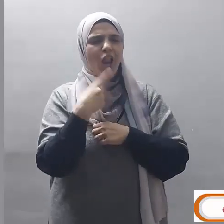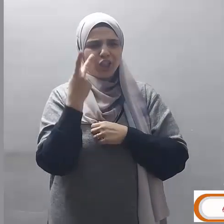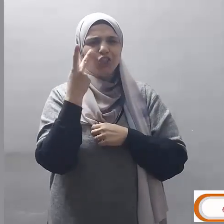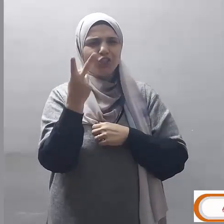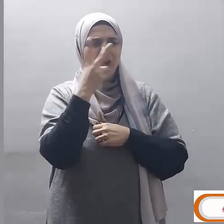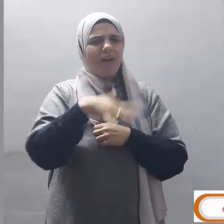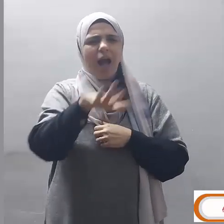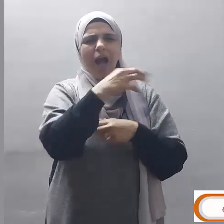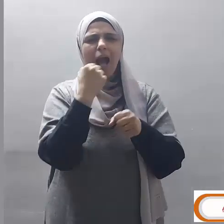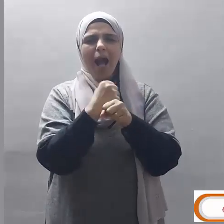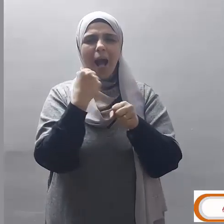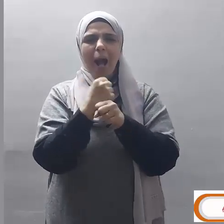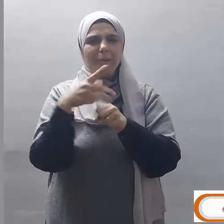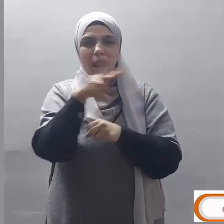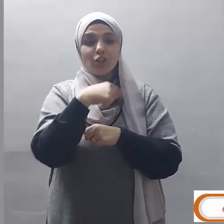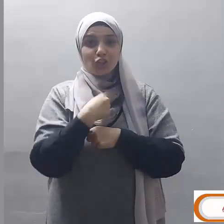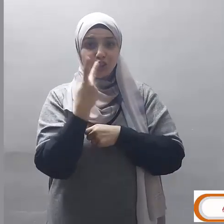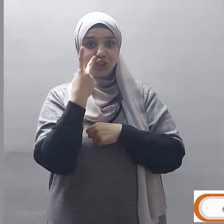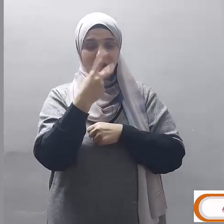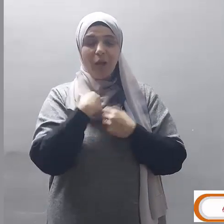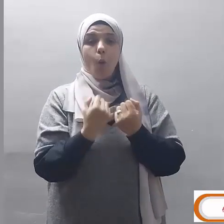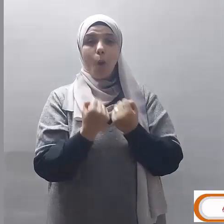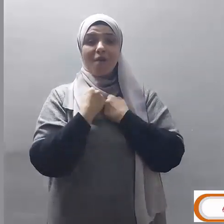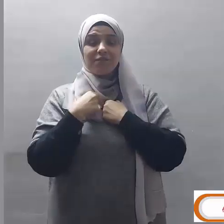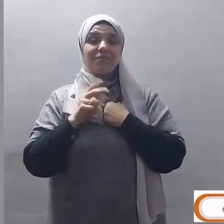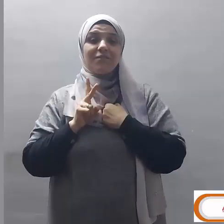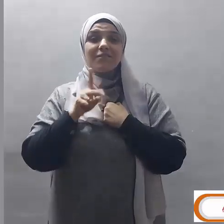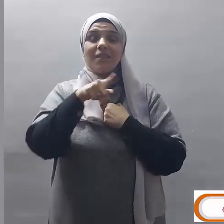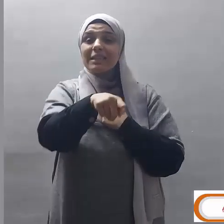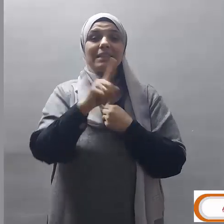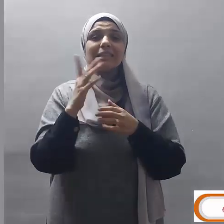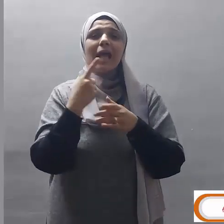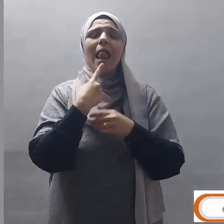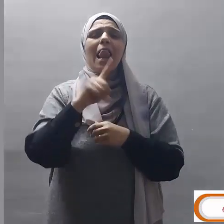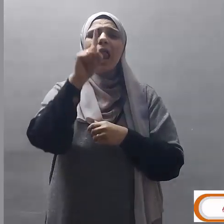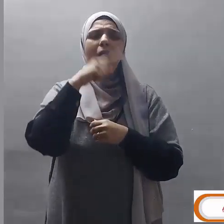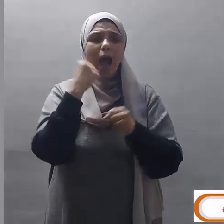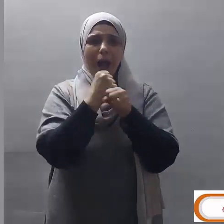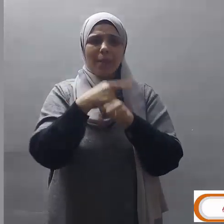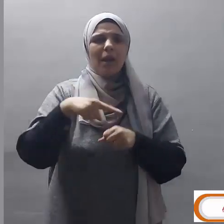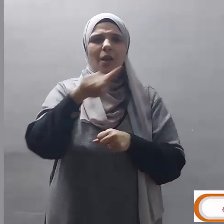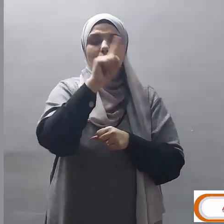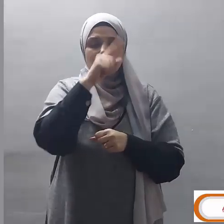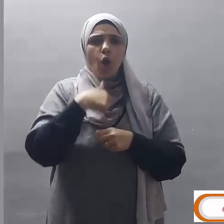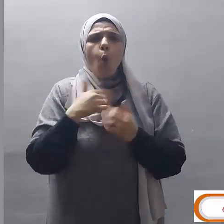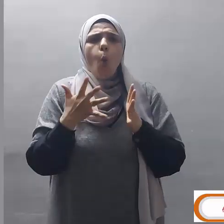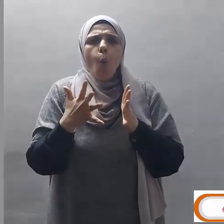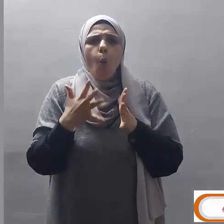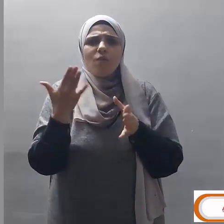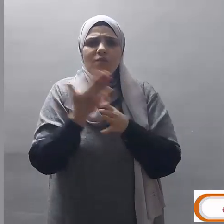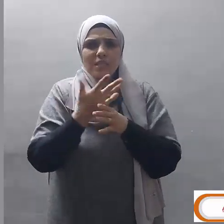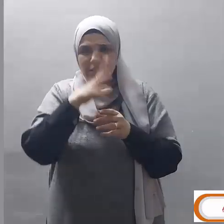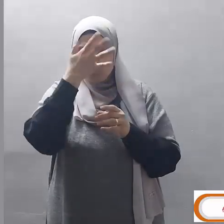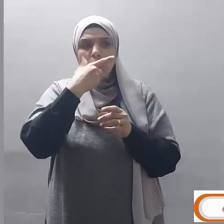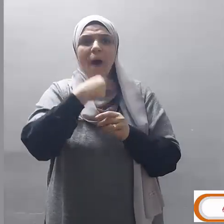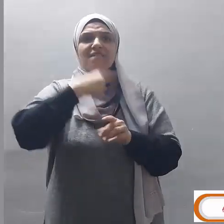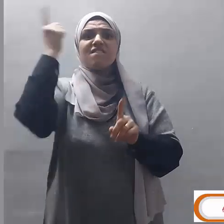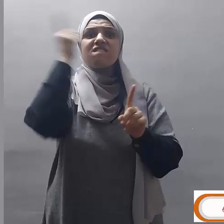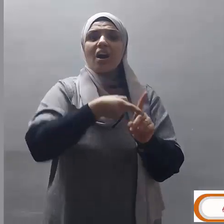صنعتم، ولم يمنعني من الخروج إليكم إلا أني خشيت أن تفرض عليكم. ويقول صلى